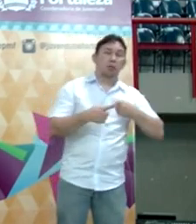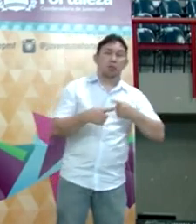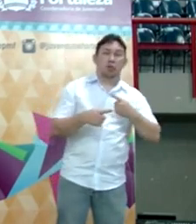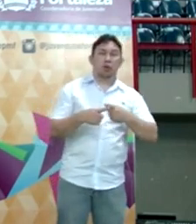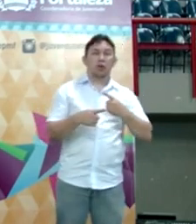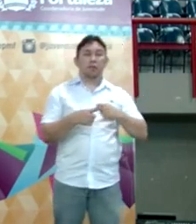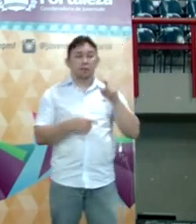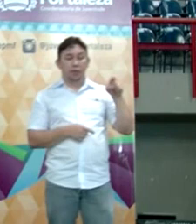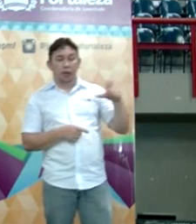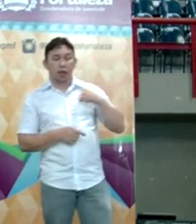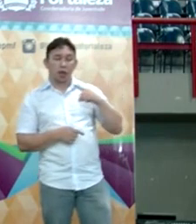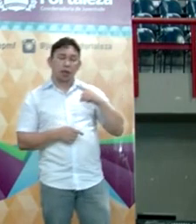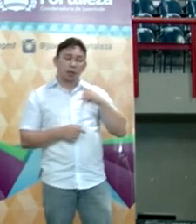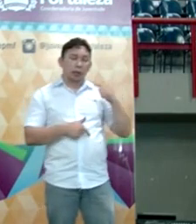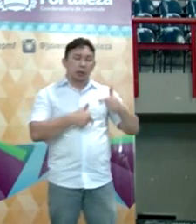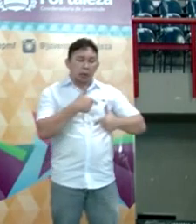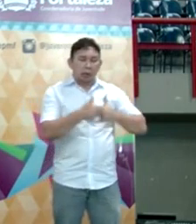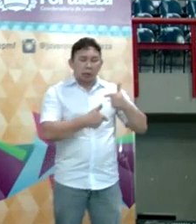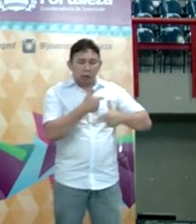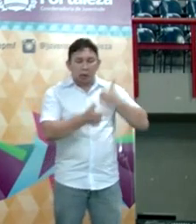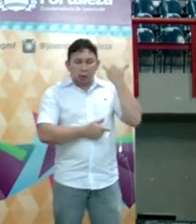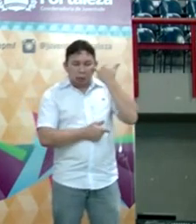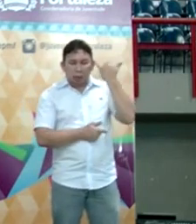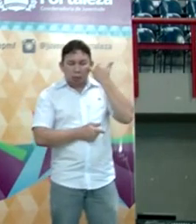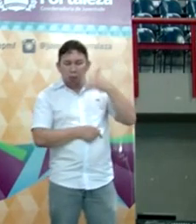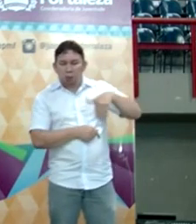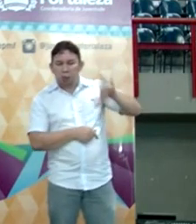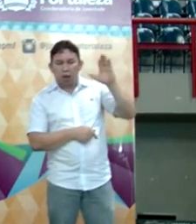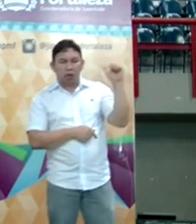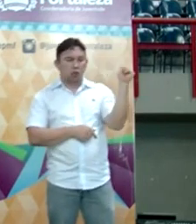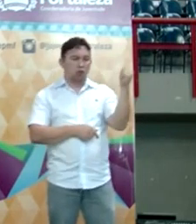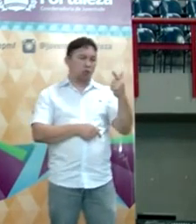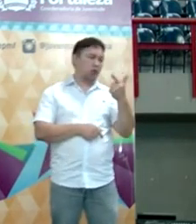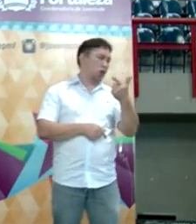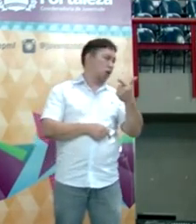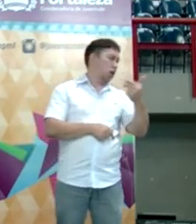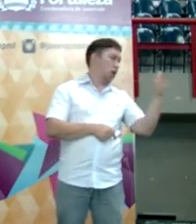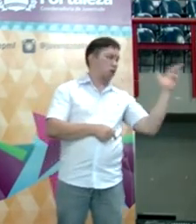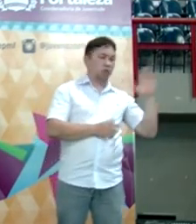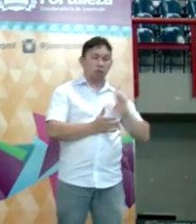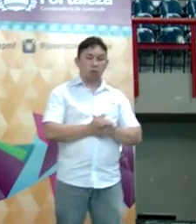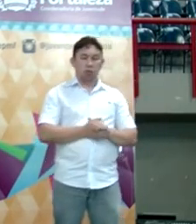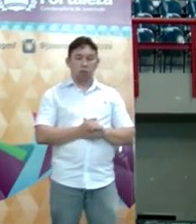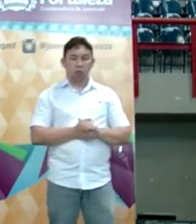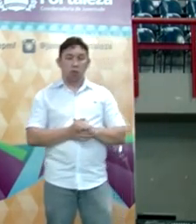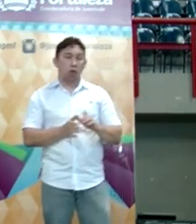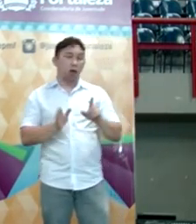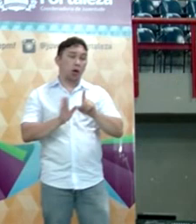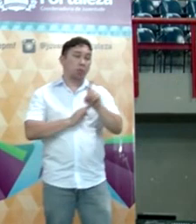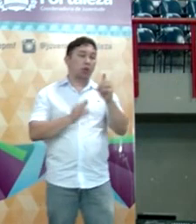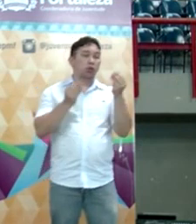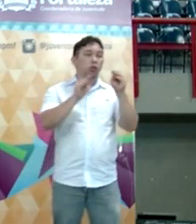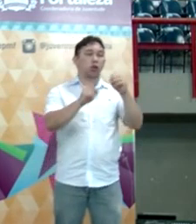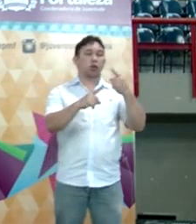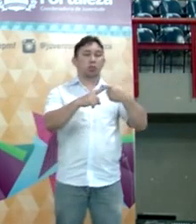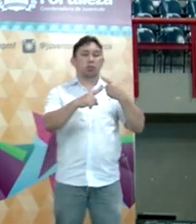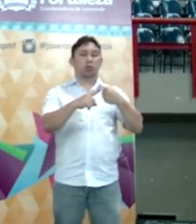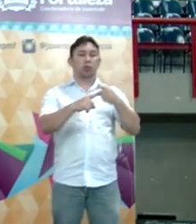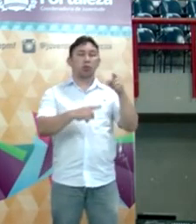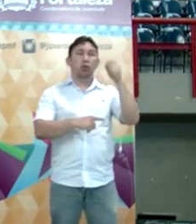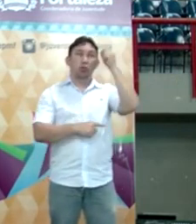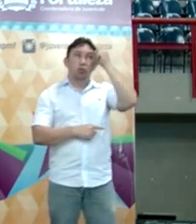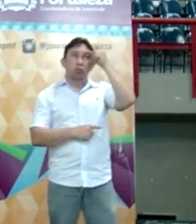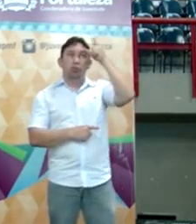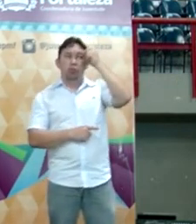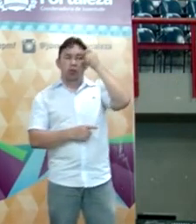quê? Porque é uma questão que dá mais trabalho do que todas as outras. Tá certo? Coloquei esse tipo de questão por quê? Porque essa